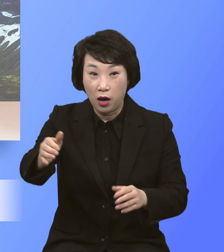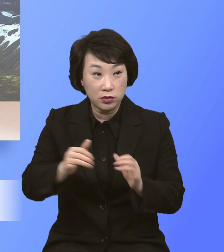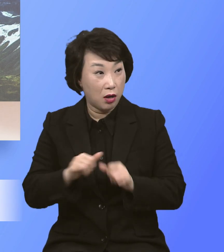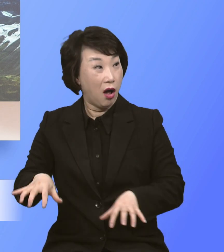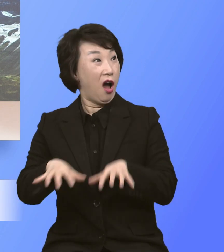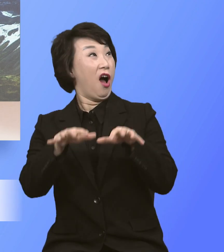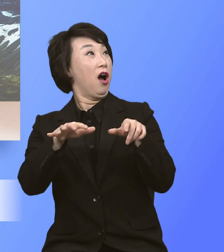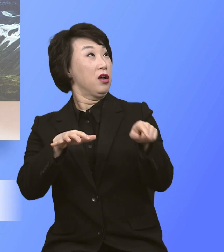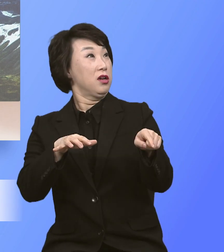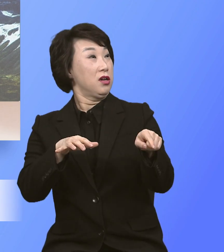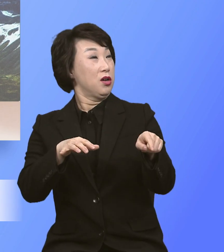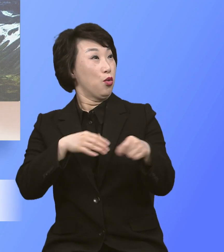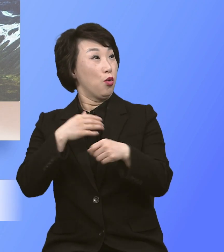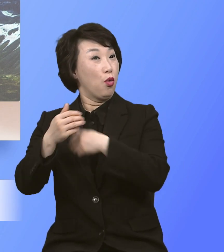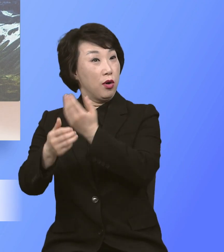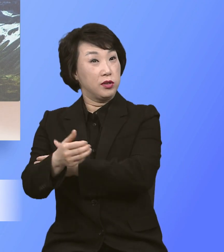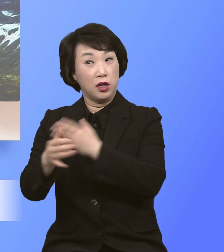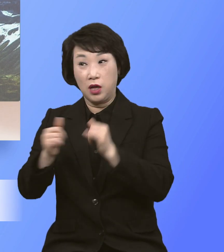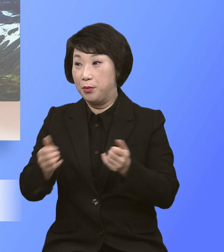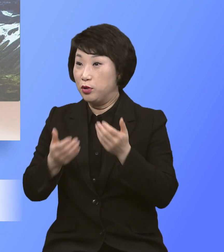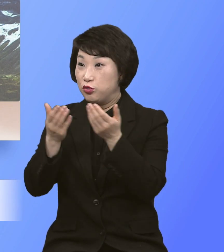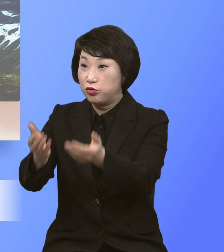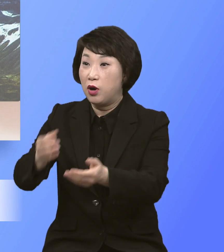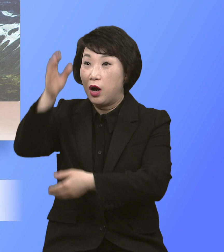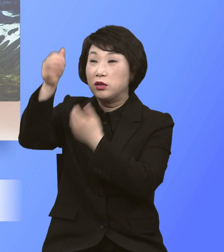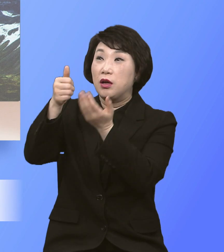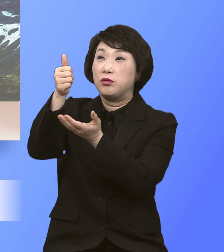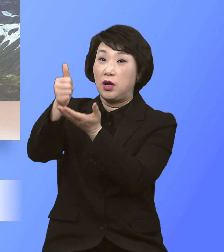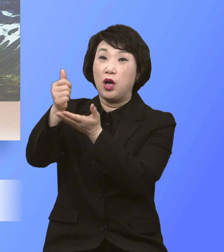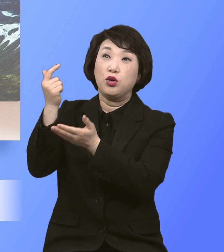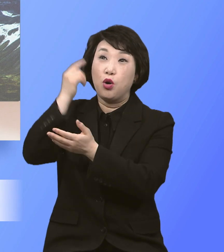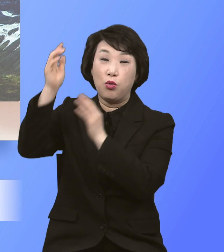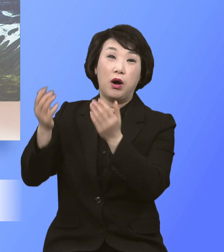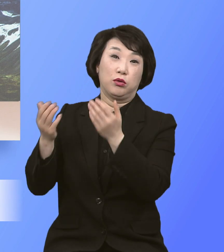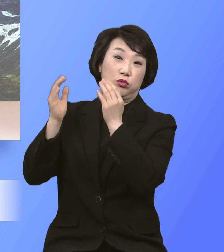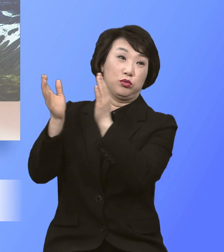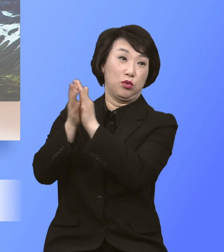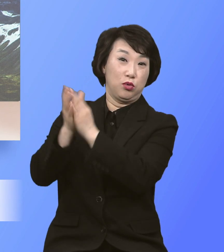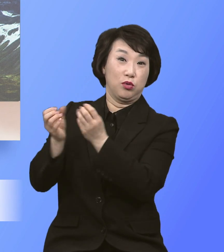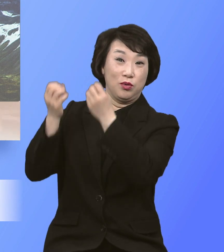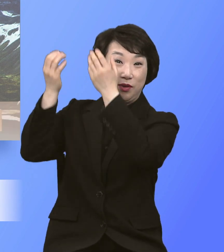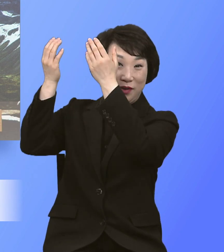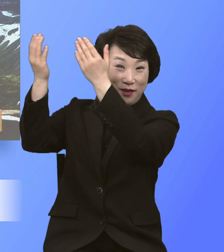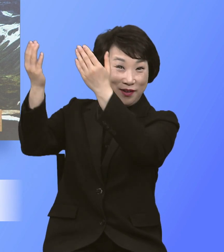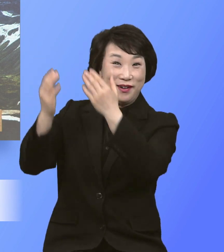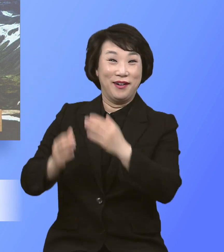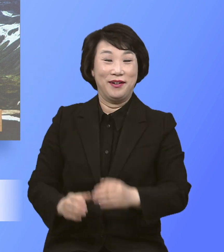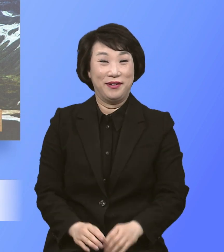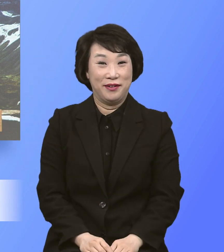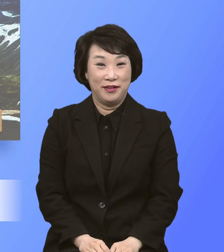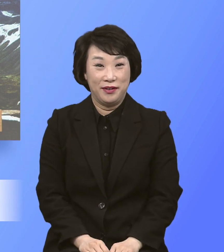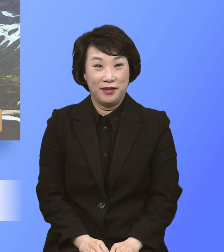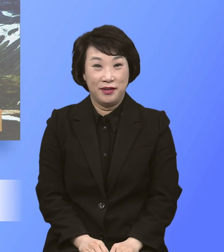이런 권세를 사람에게 주신 하나님께 영광을 돌리더라.